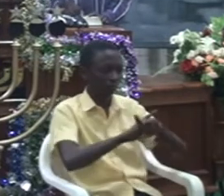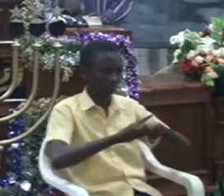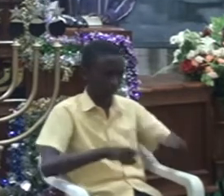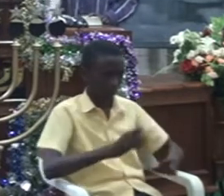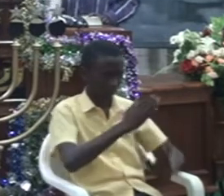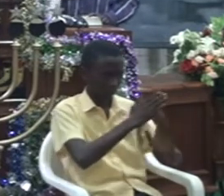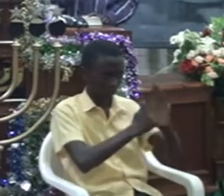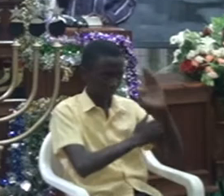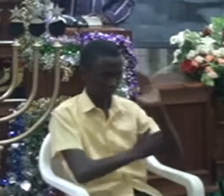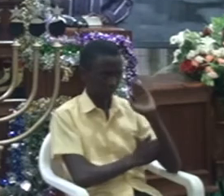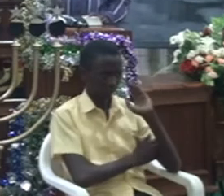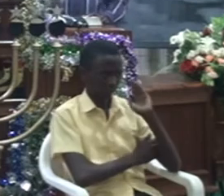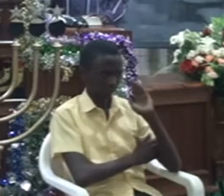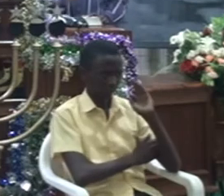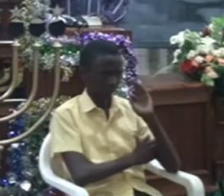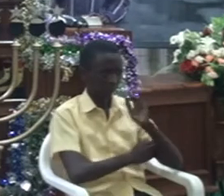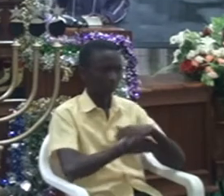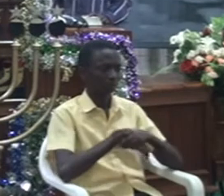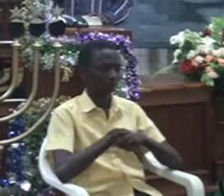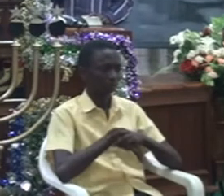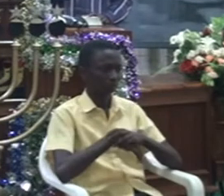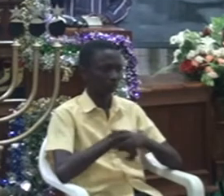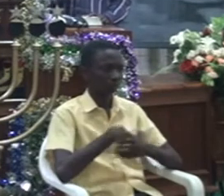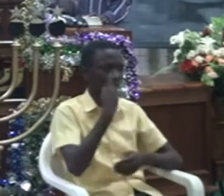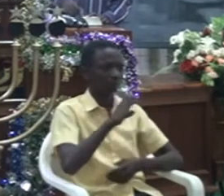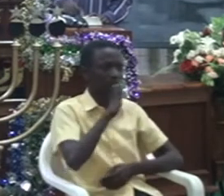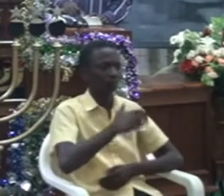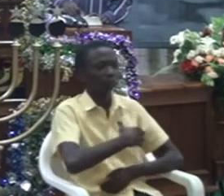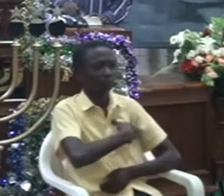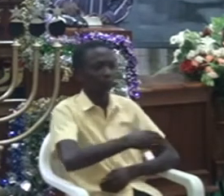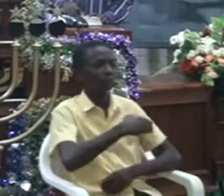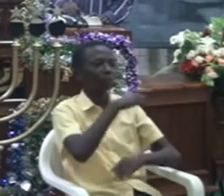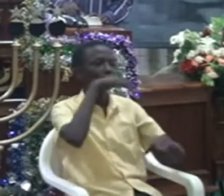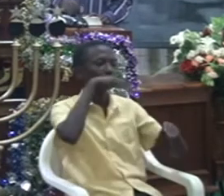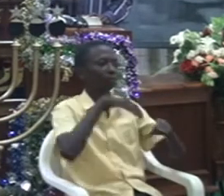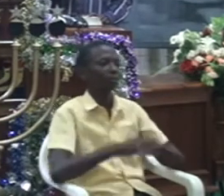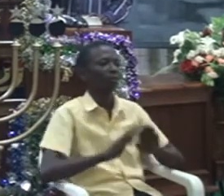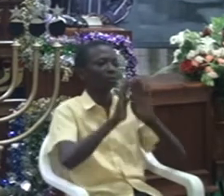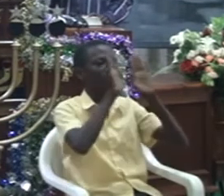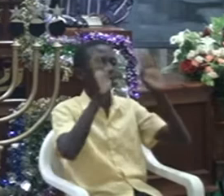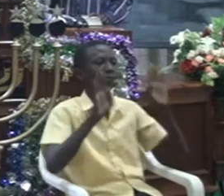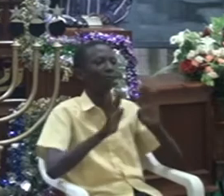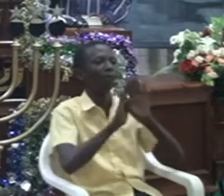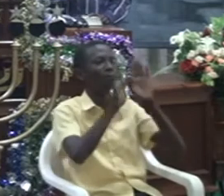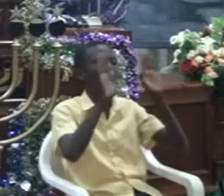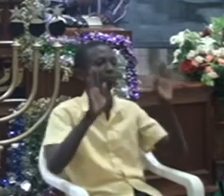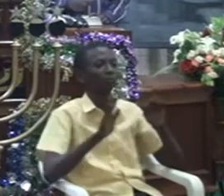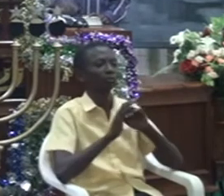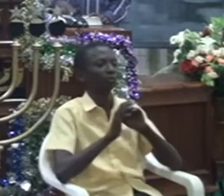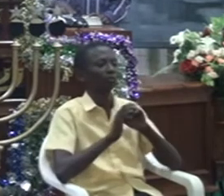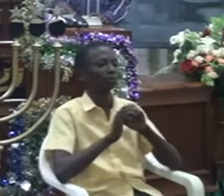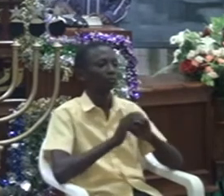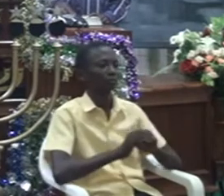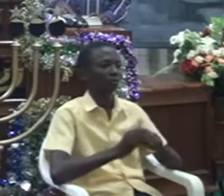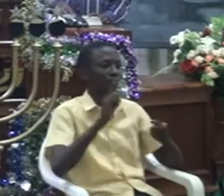Dieu. Lakini Mungu. Qui est riche en miséricorde. Akiwa mwenye rehema nyingi.